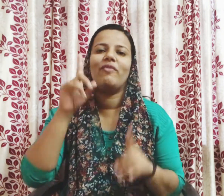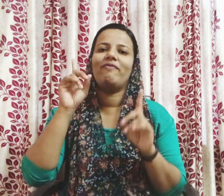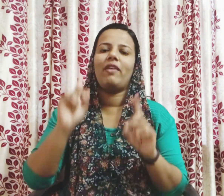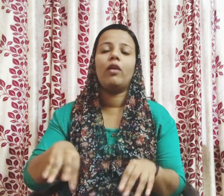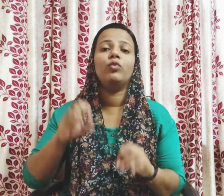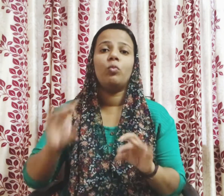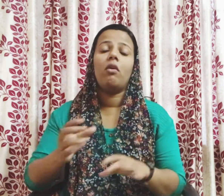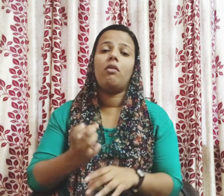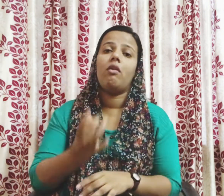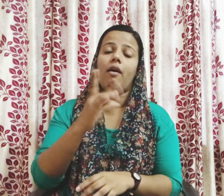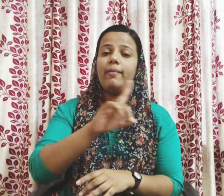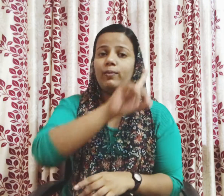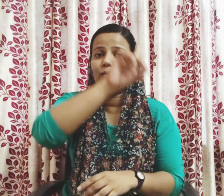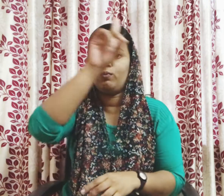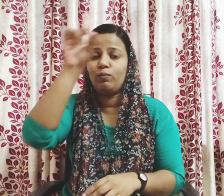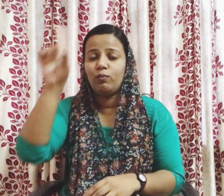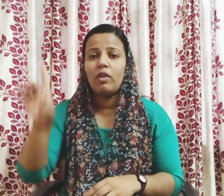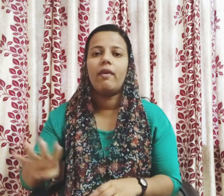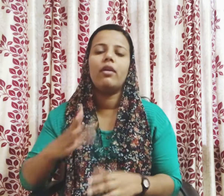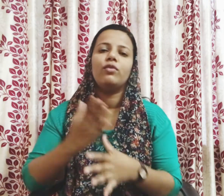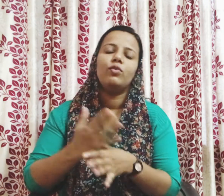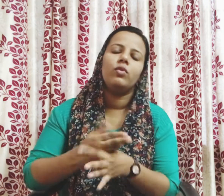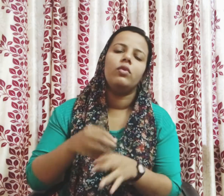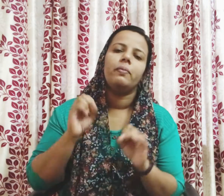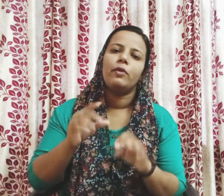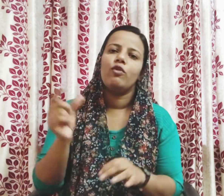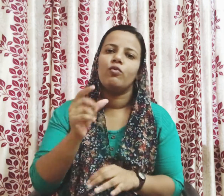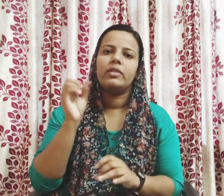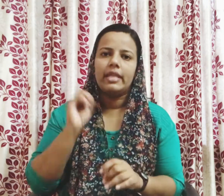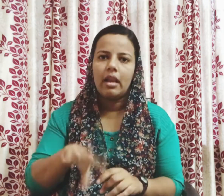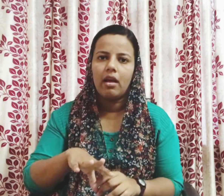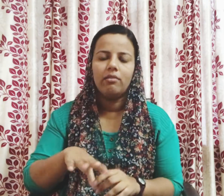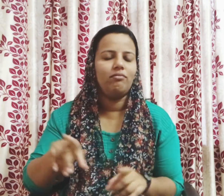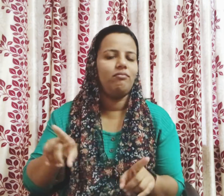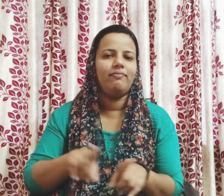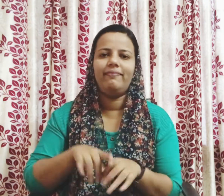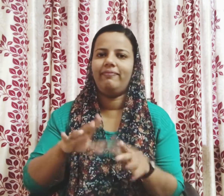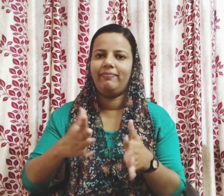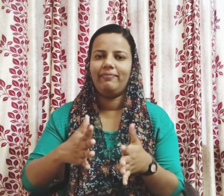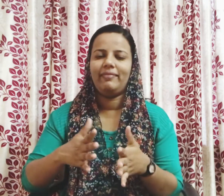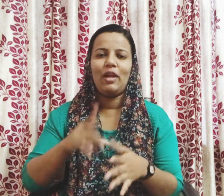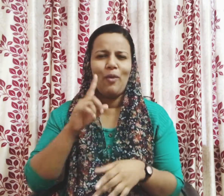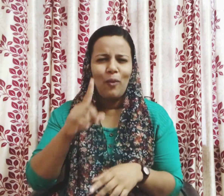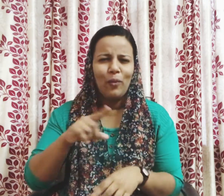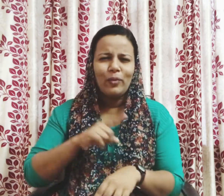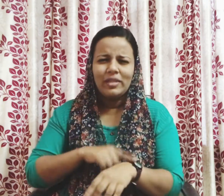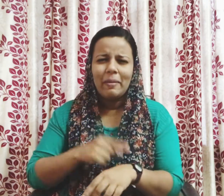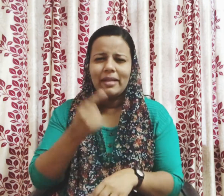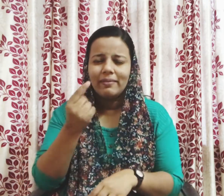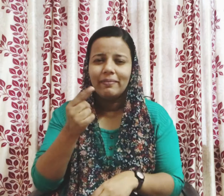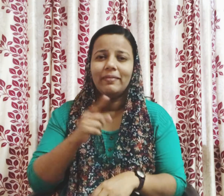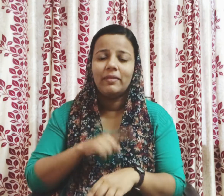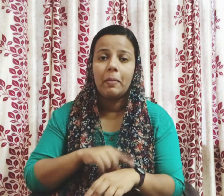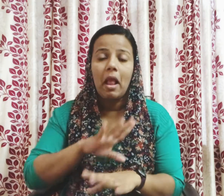തീരണം. അല്ലാതെ രാവിലെ തൊട്ട് വൈകിട്ട് വരെ സമയം ചിലവഴിച്ചു, ഒരു പ്രയോജനവുമില്ല, അങ്ങനല്ല. നിങ്ങളുടെ ഓരോ നിമിഷവും വാല്യുബിളാണ്,